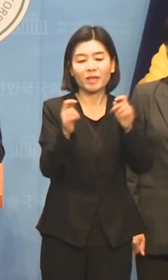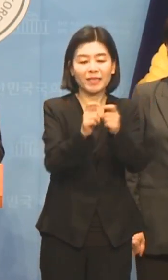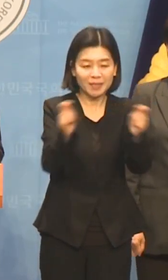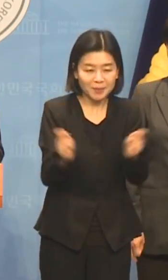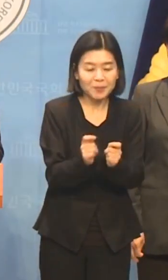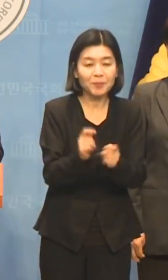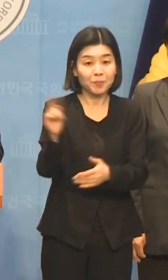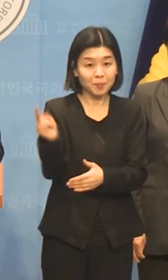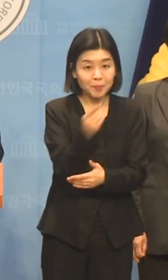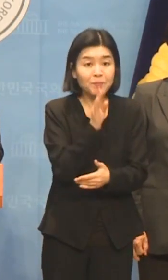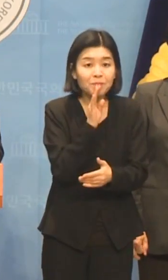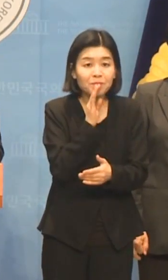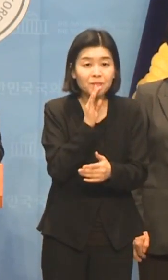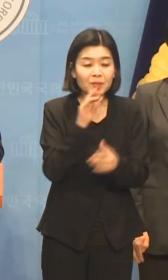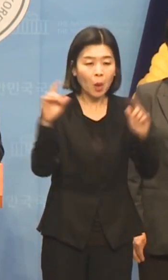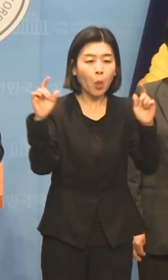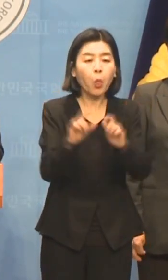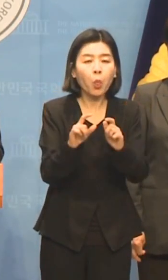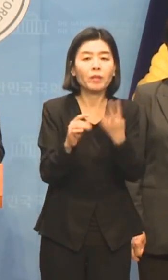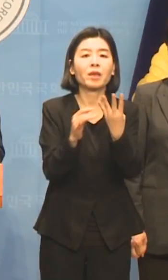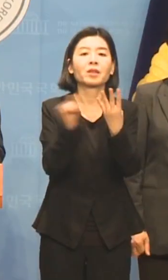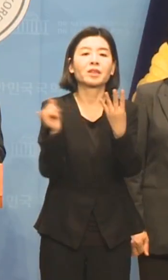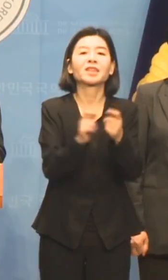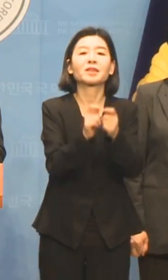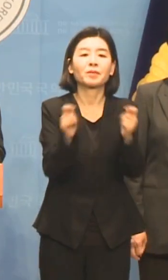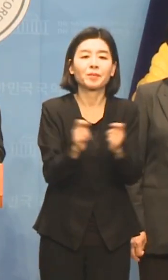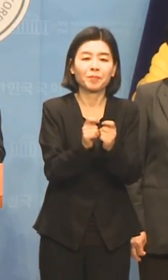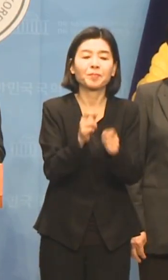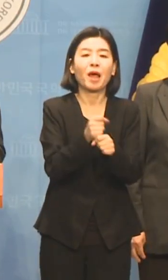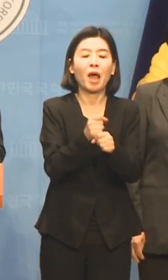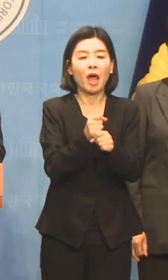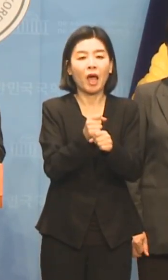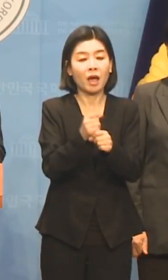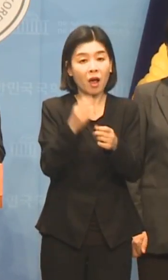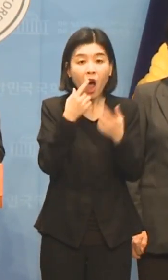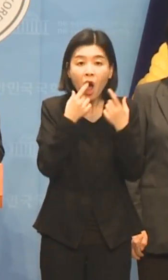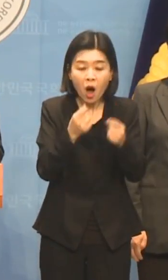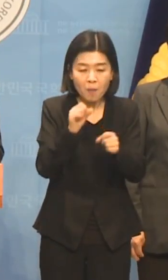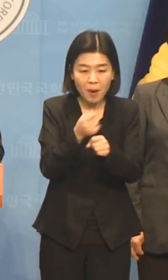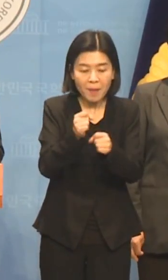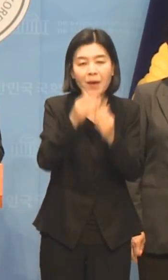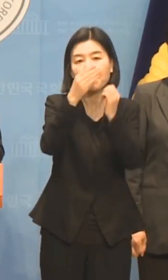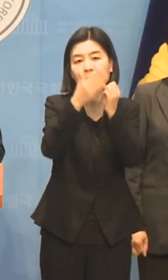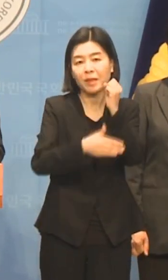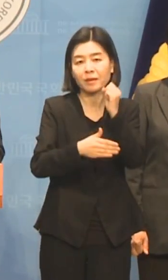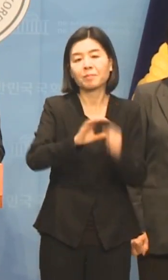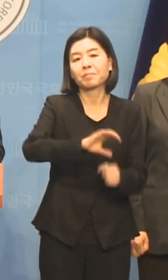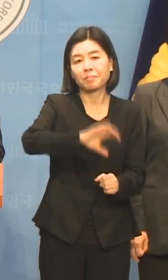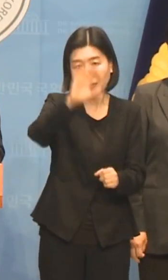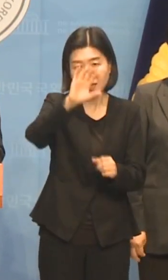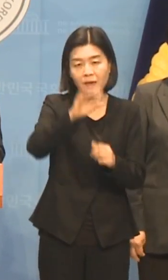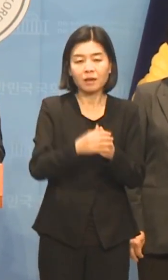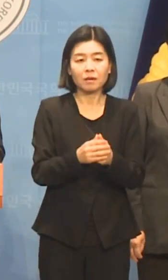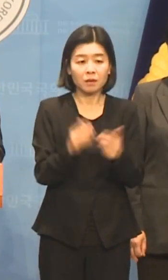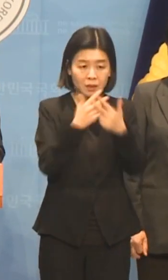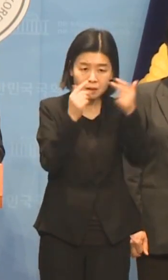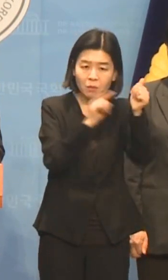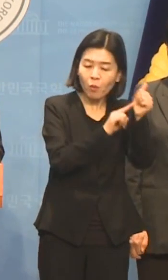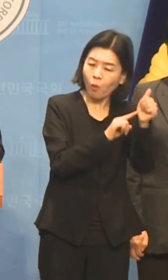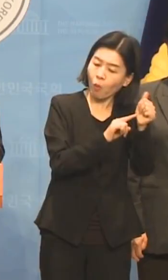것처럼 조작해 SNS에 게시했습니다. 이에 대해 이재명 대표는 언론